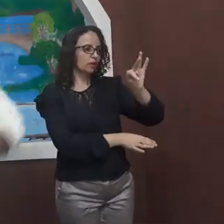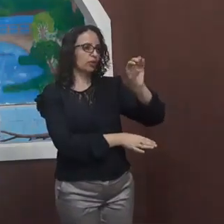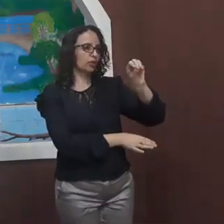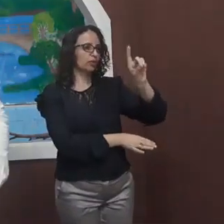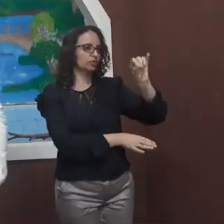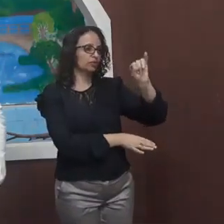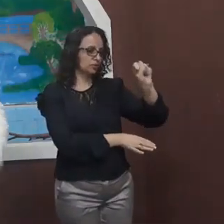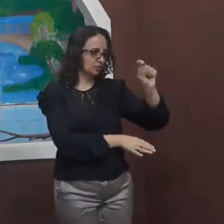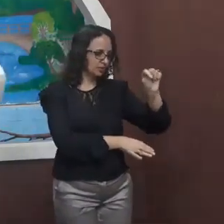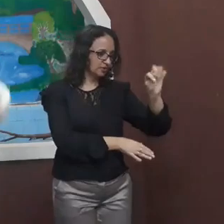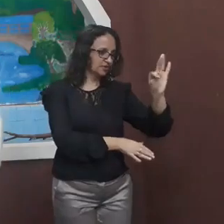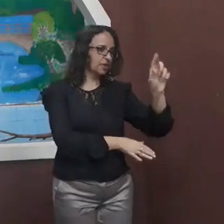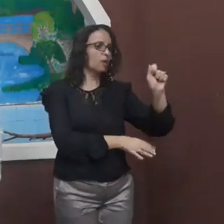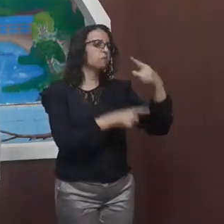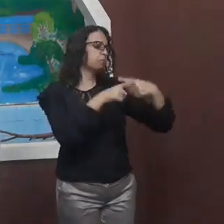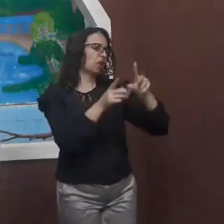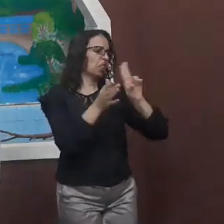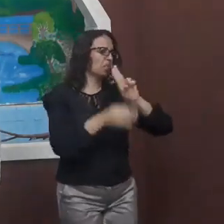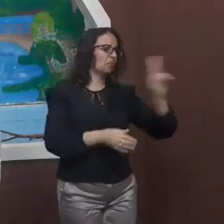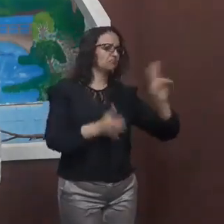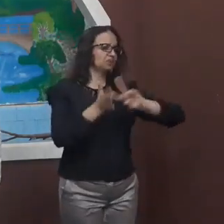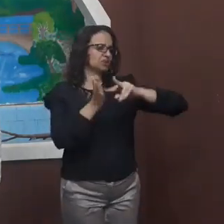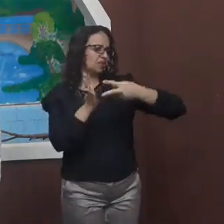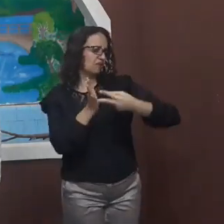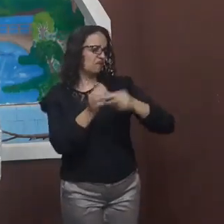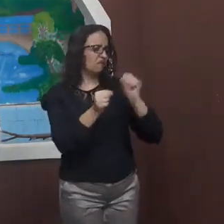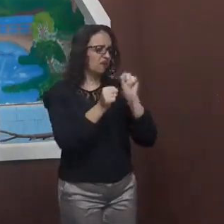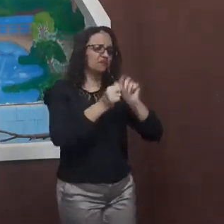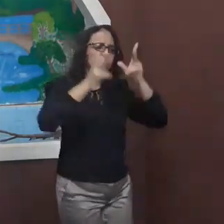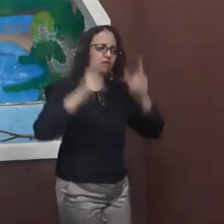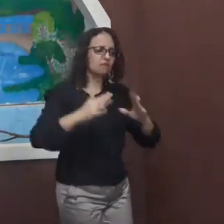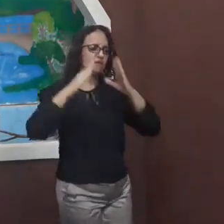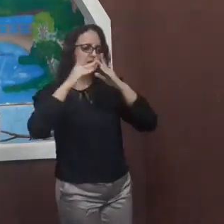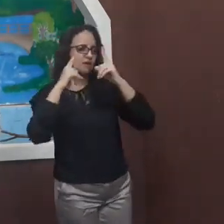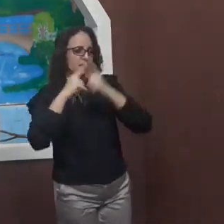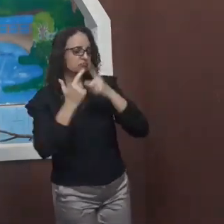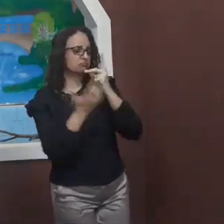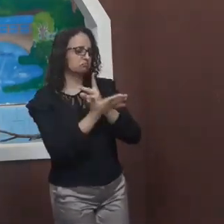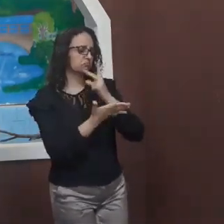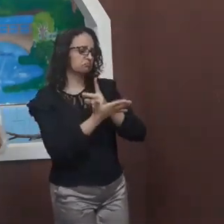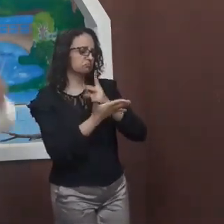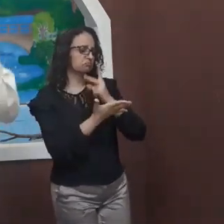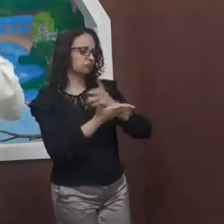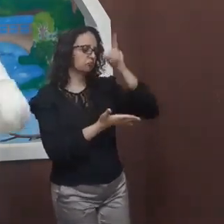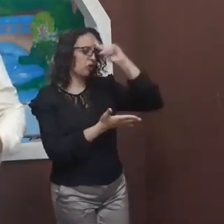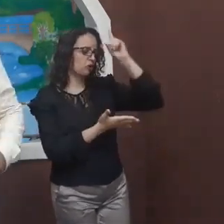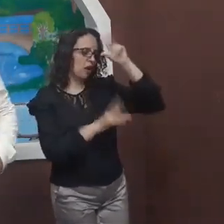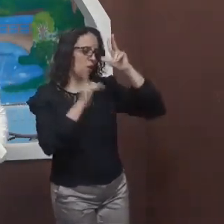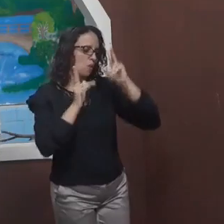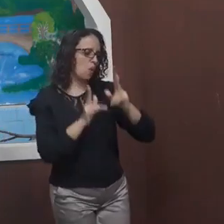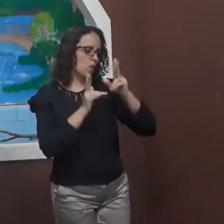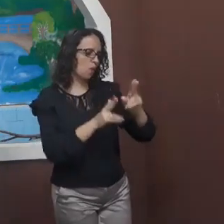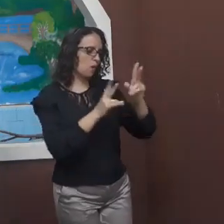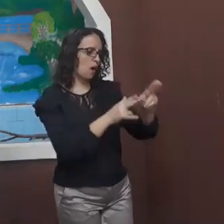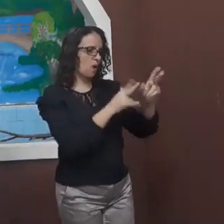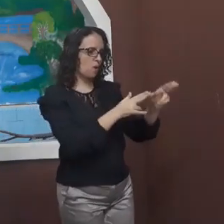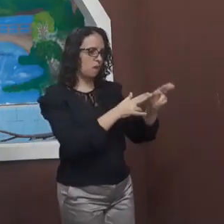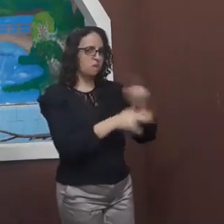bem feita. Um tipo de igreja. E as pessoas não querem ser metódicas. As pessoas querem algo